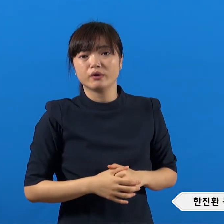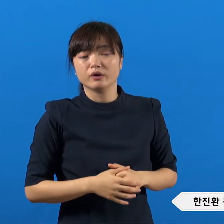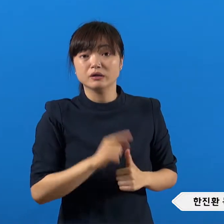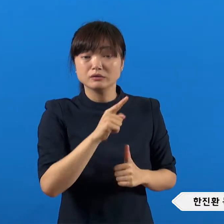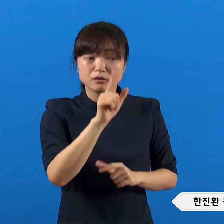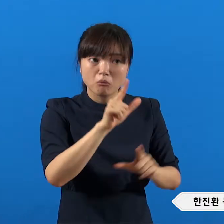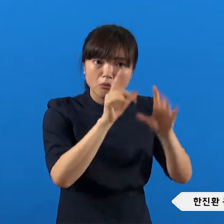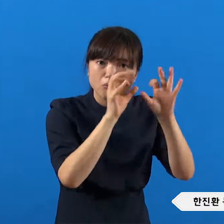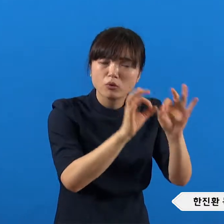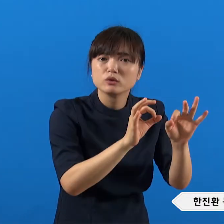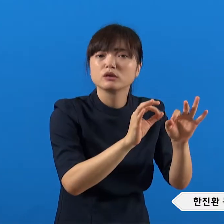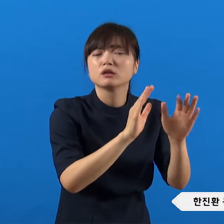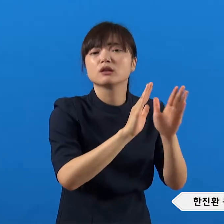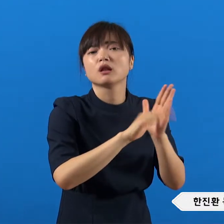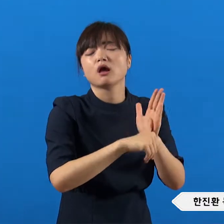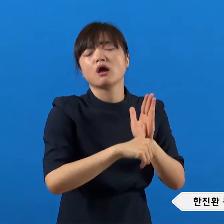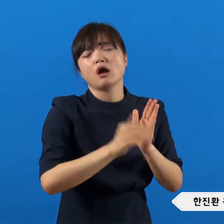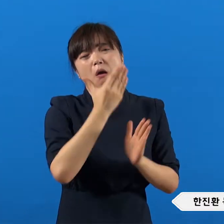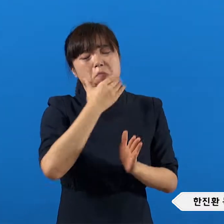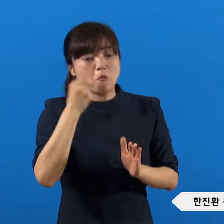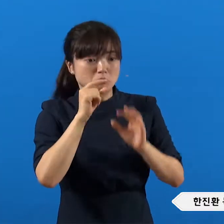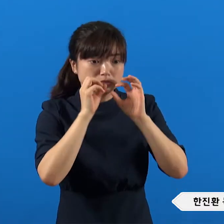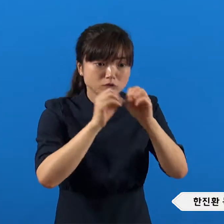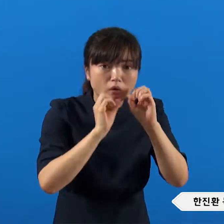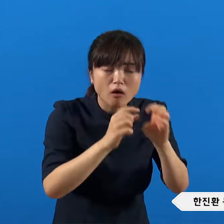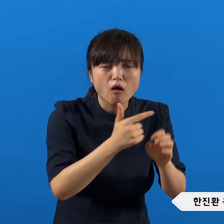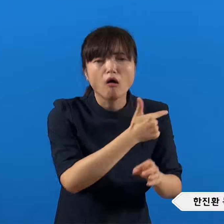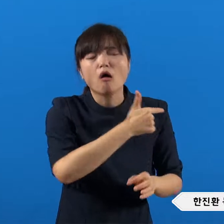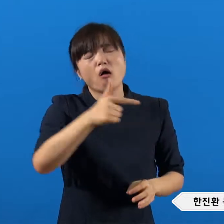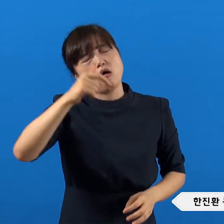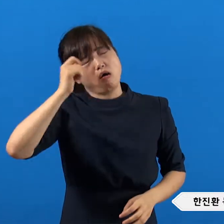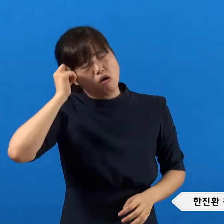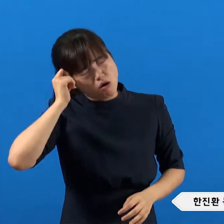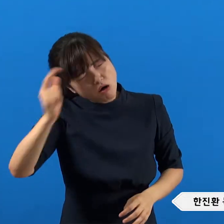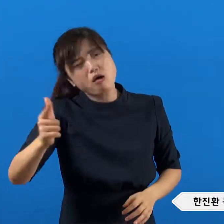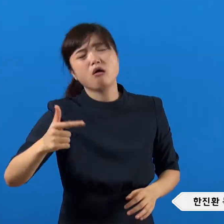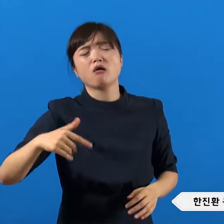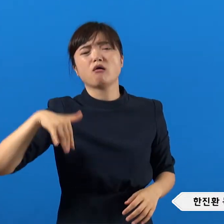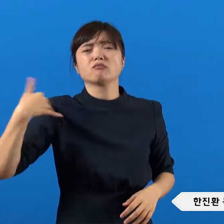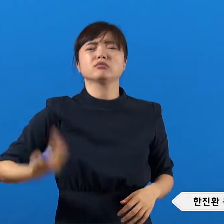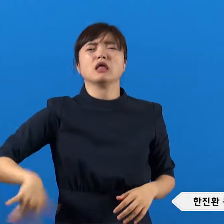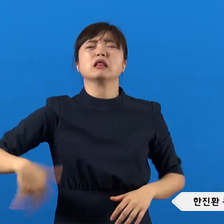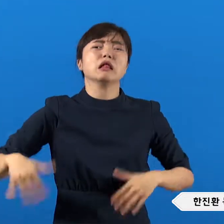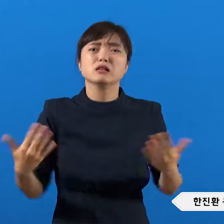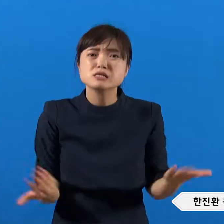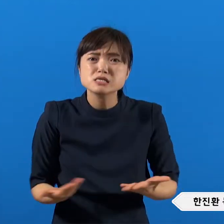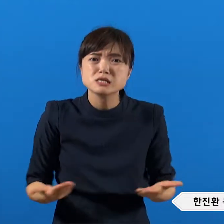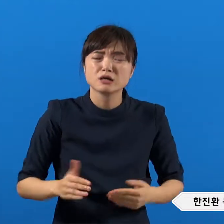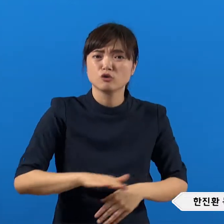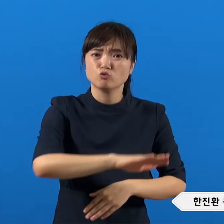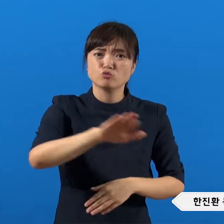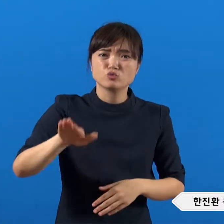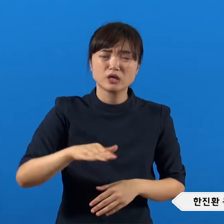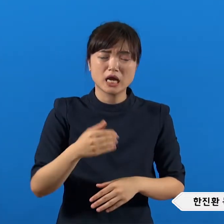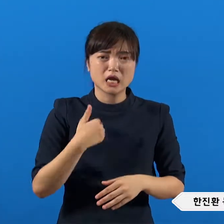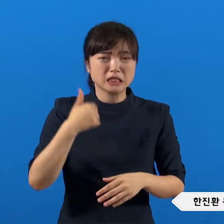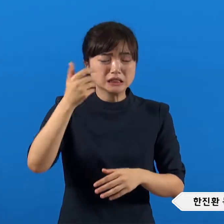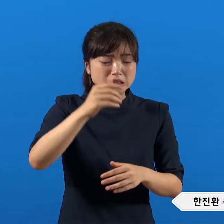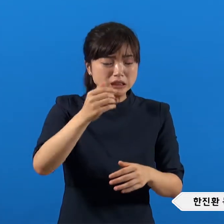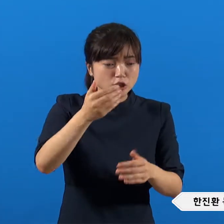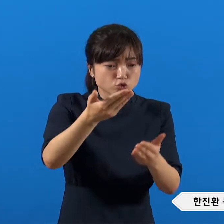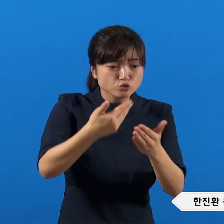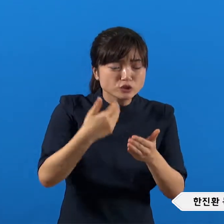그런 거 보면 정말 복음을 전한다는 것은 위대한 일입니다. 우리 손에 붙들린 그 한 사람